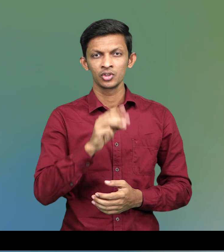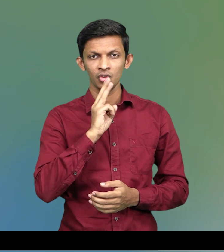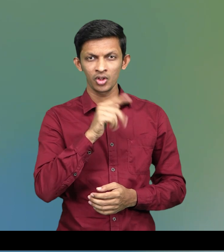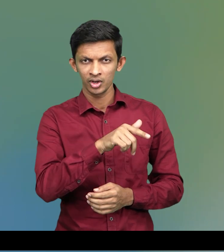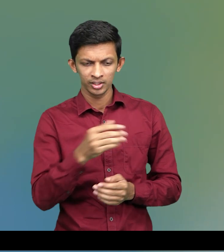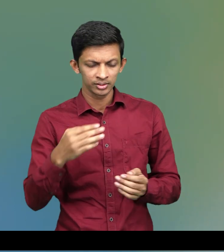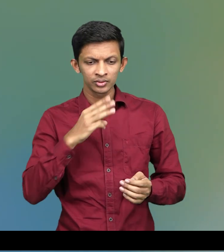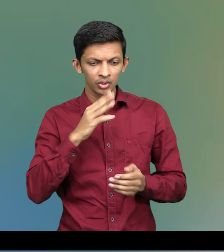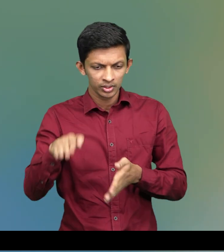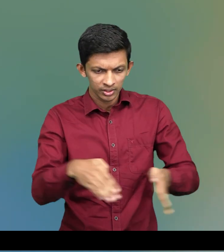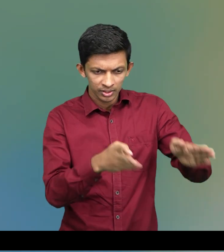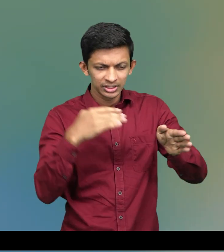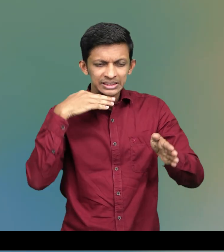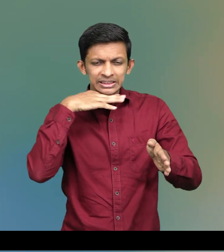నది కాలుష్యం.